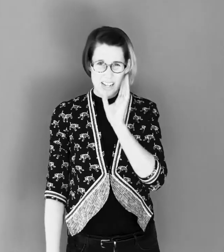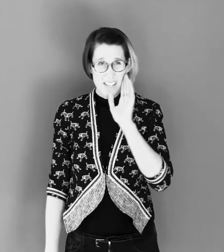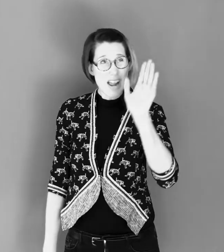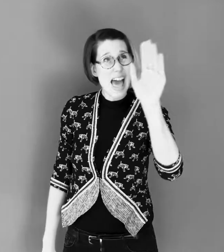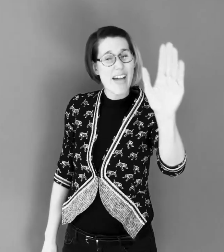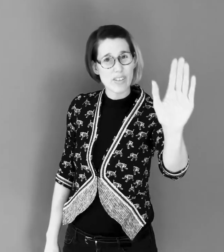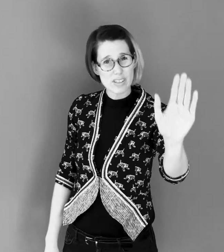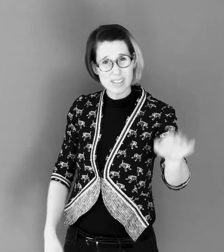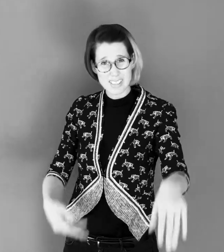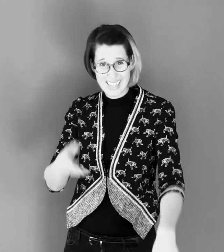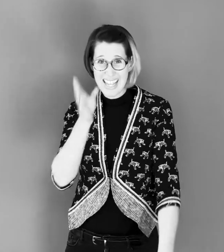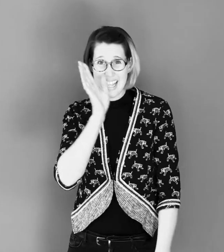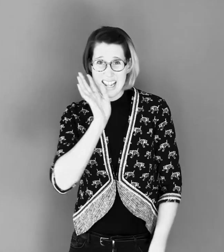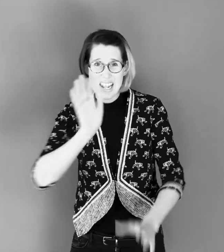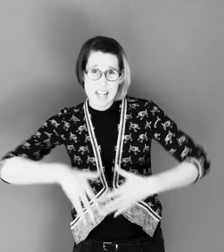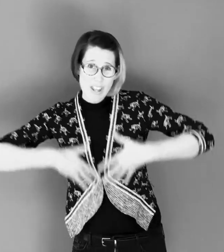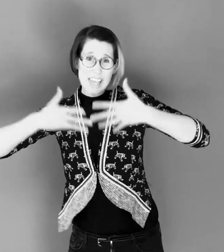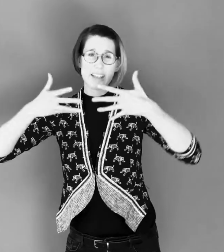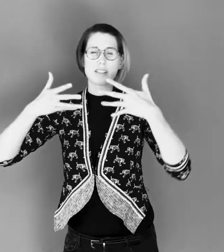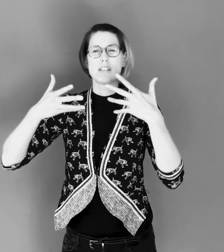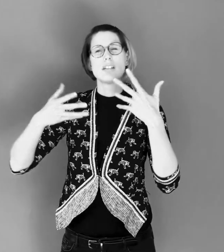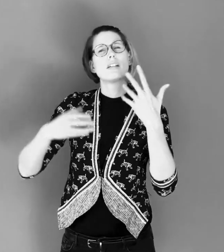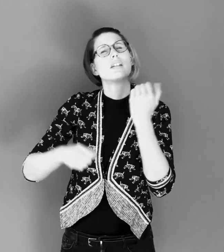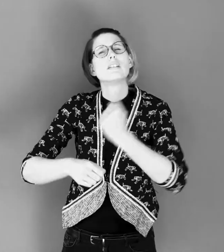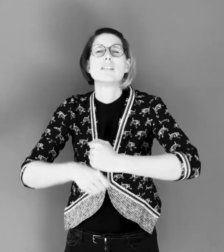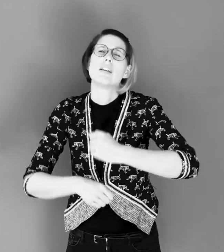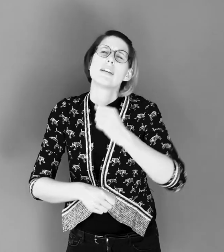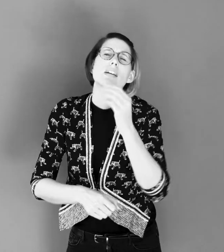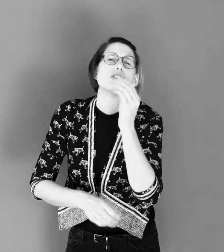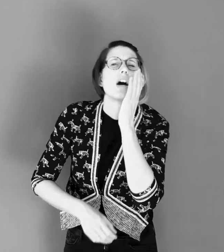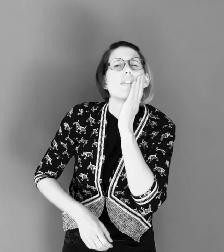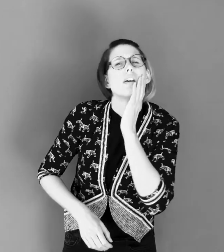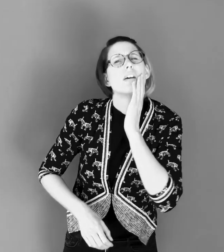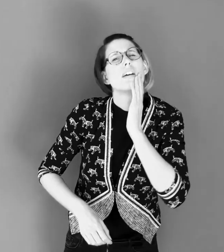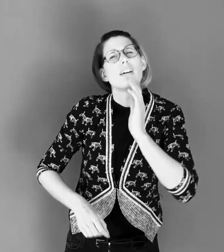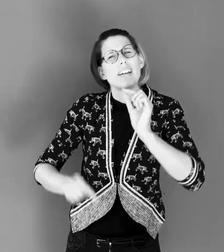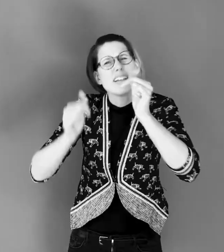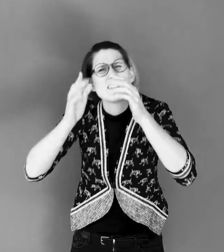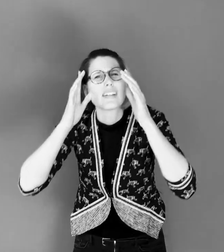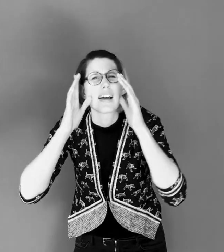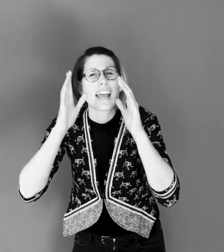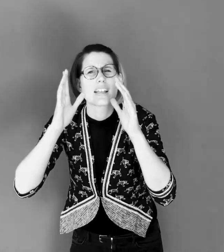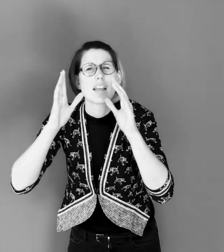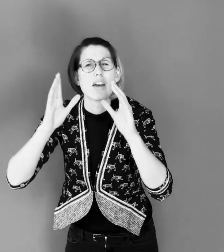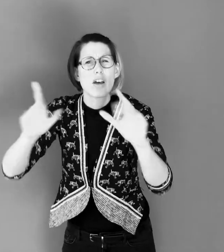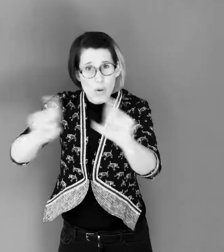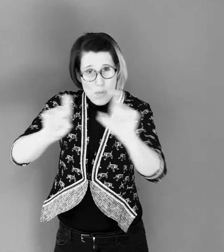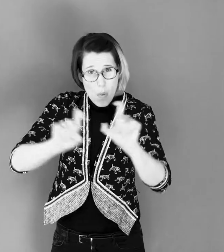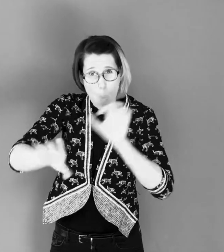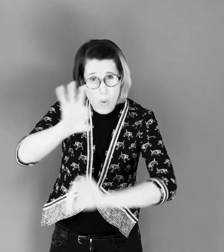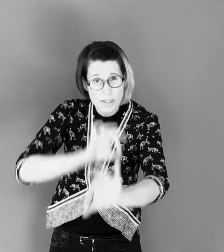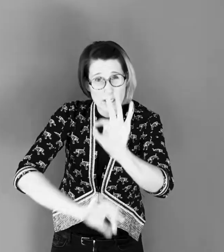Liever later, liever lichter, zeker zachter, iets gerichter. Woorden